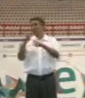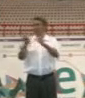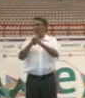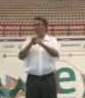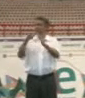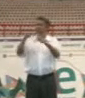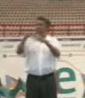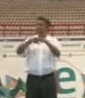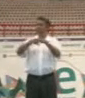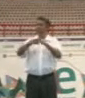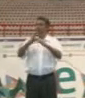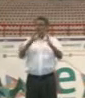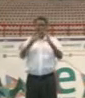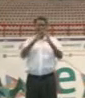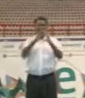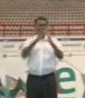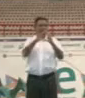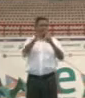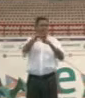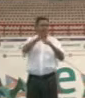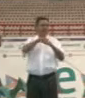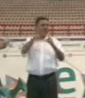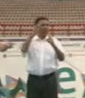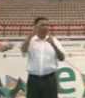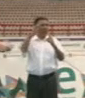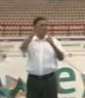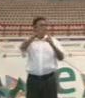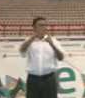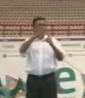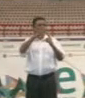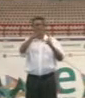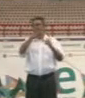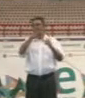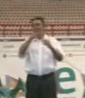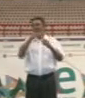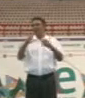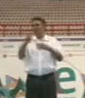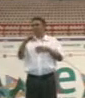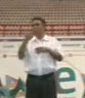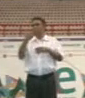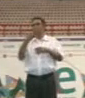casa, a banana, por exemplo, em 4 dias a banana ficou ruim. Mas se eu transformar ela em doce, ela dura